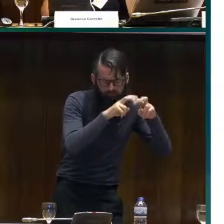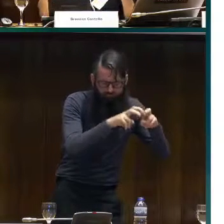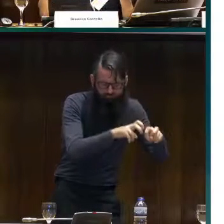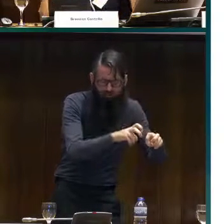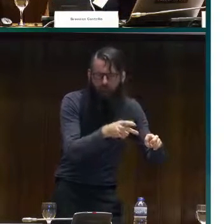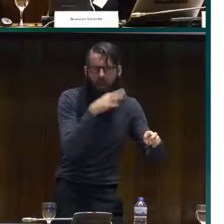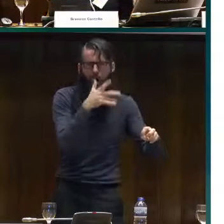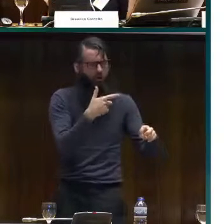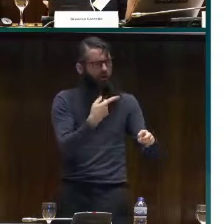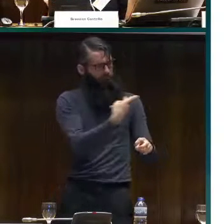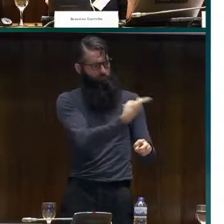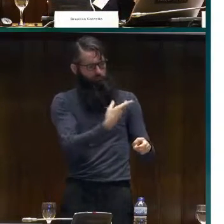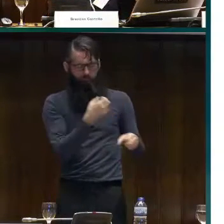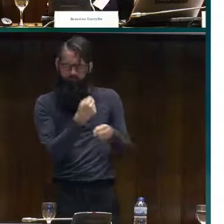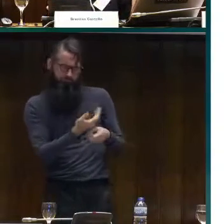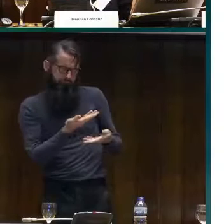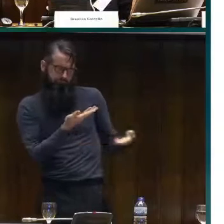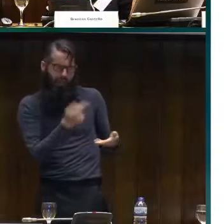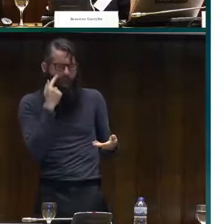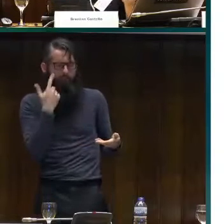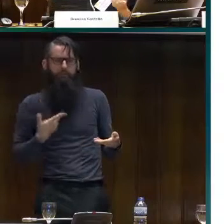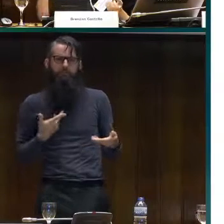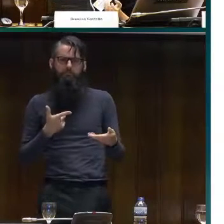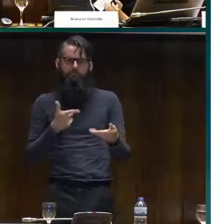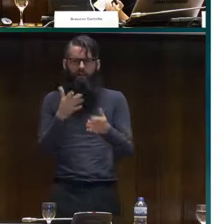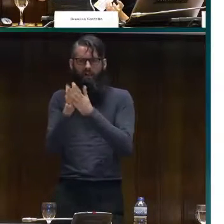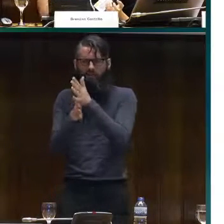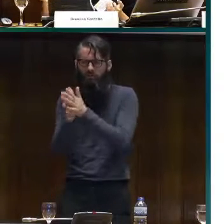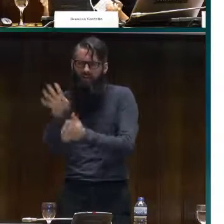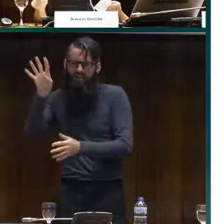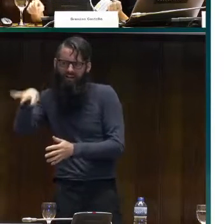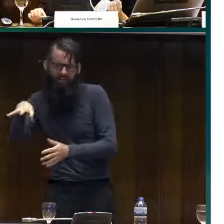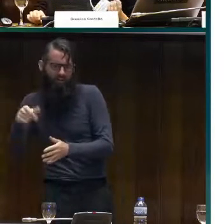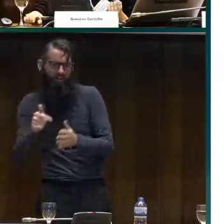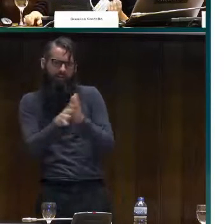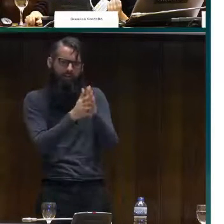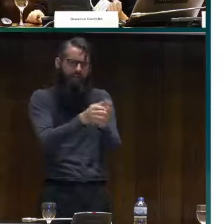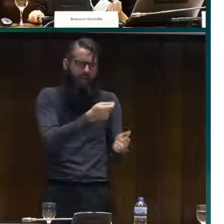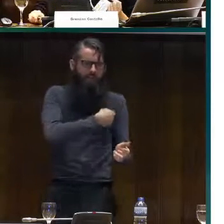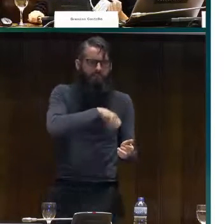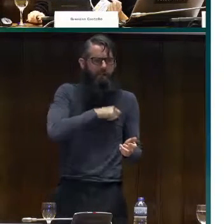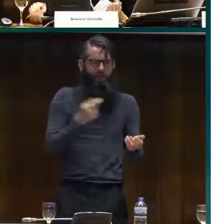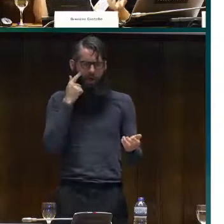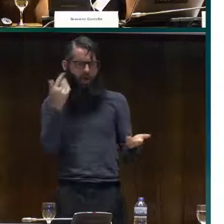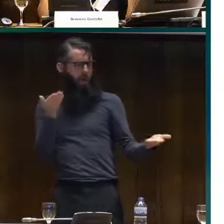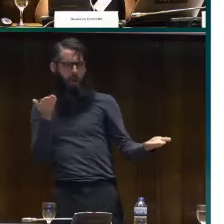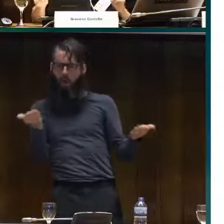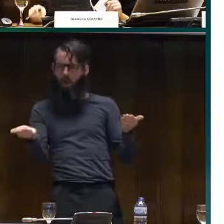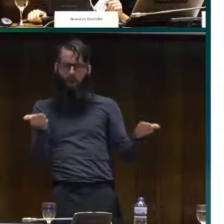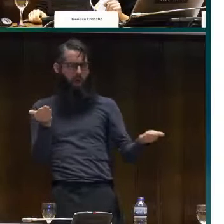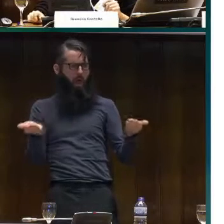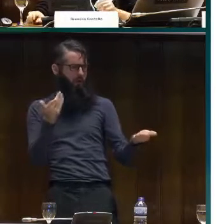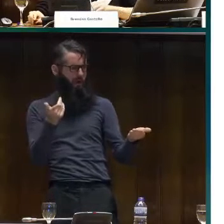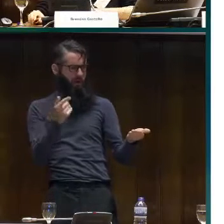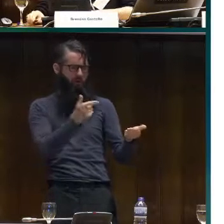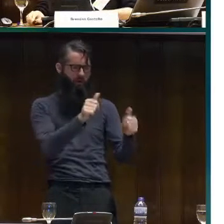ver las distintas estrategias que tenemos en lengua de signos catalana y las distintas estrategias en lengua de signos española y